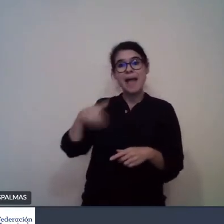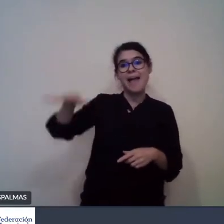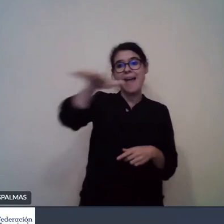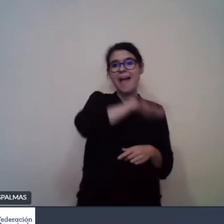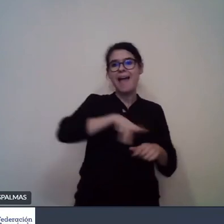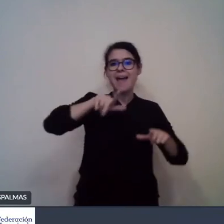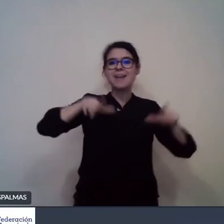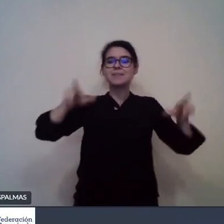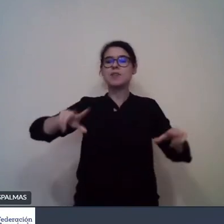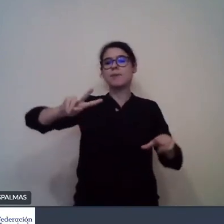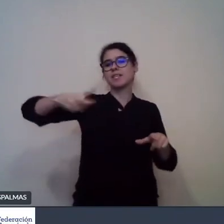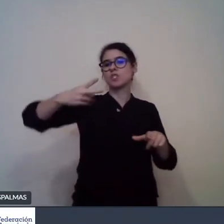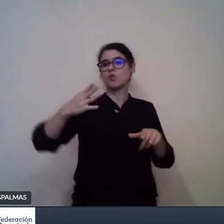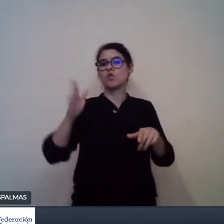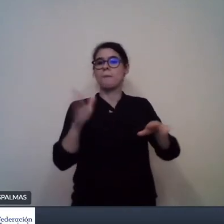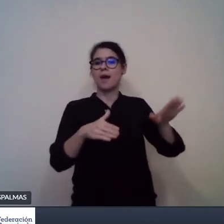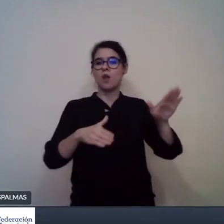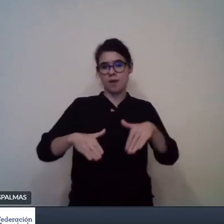mano a mano.